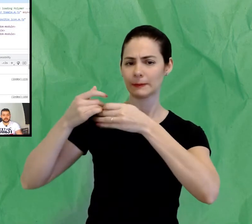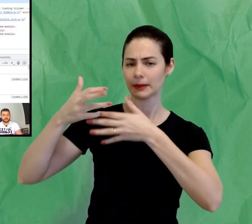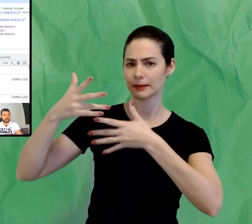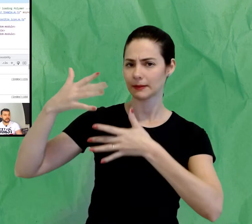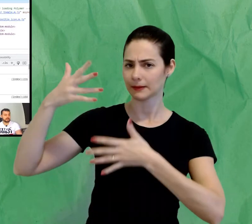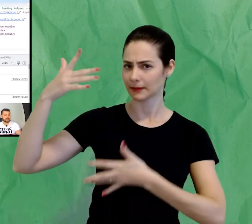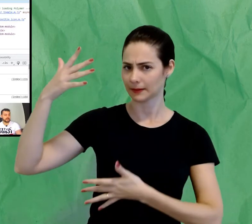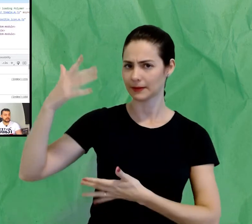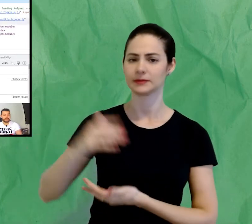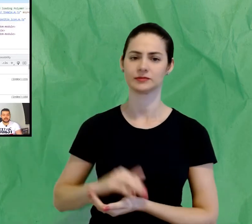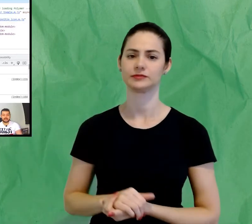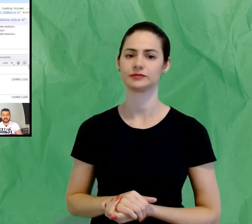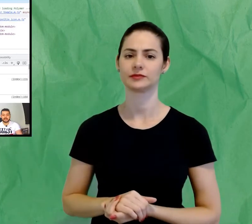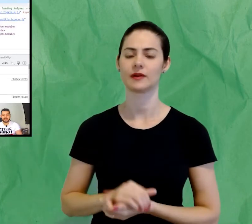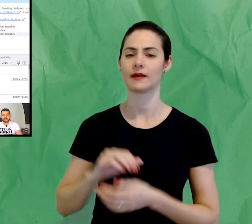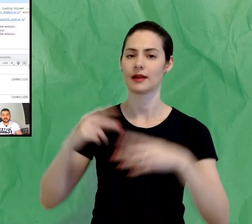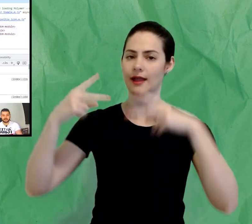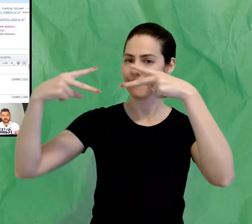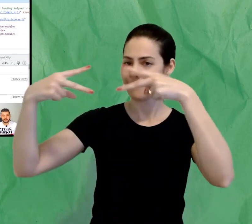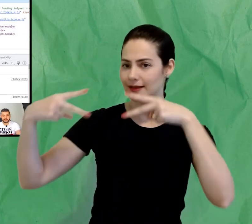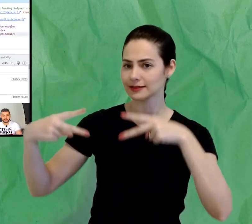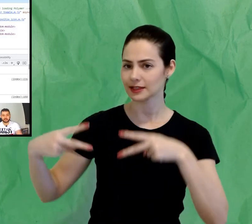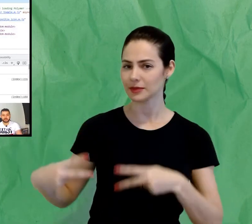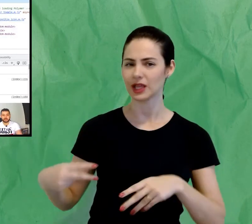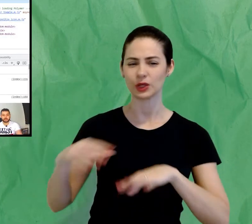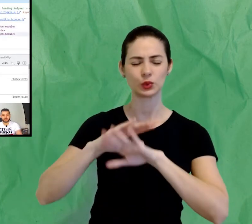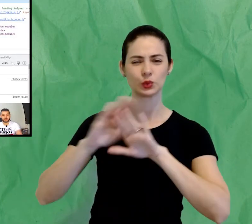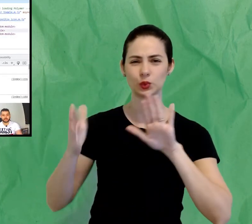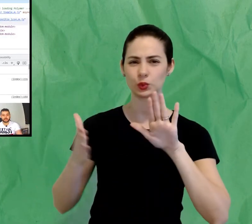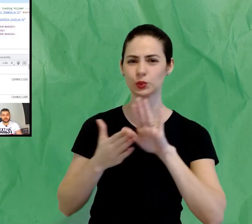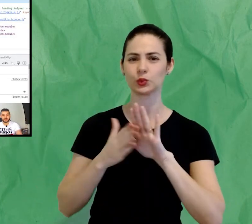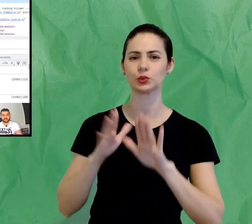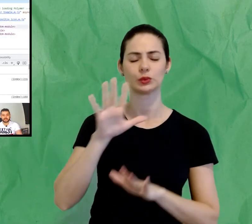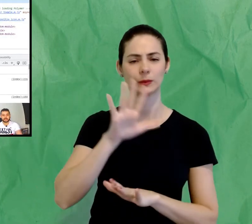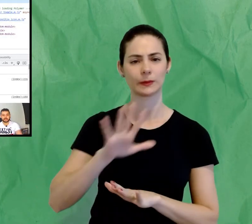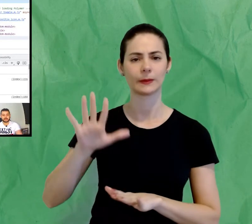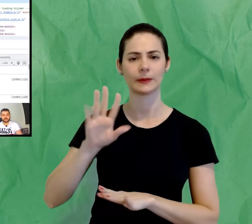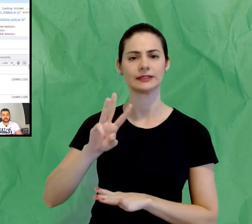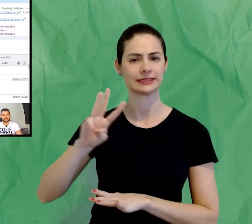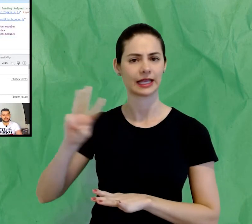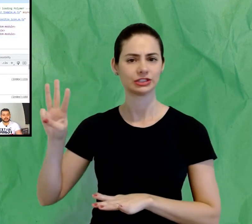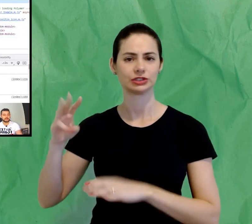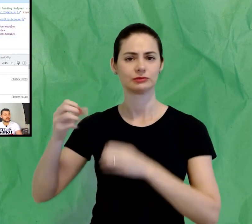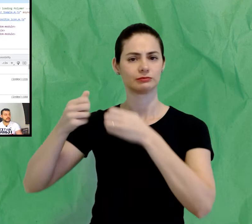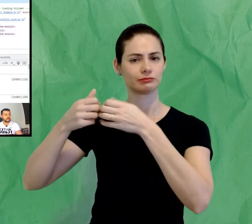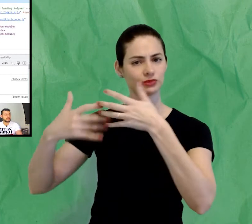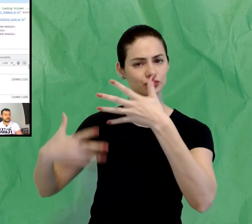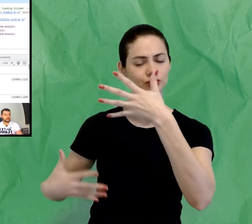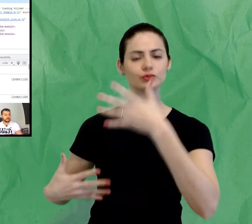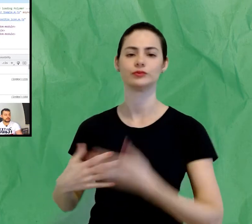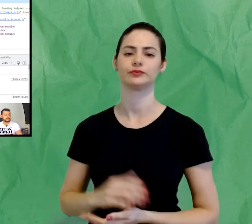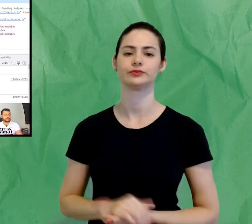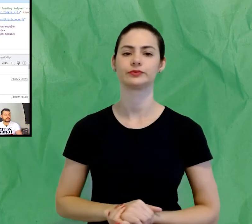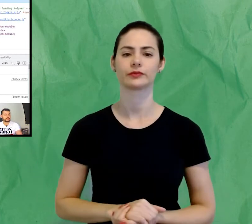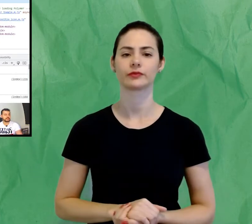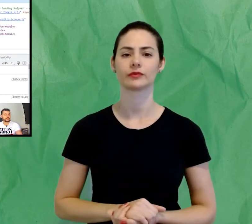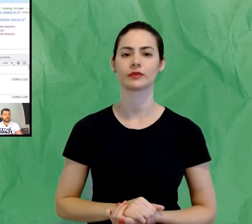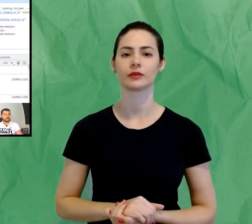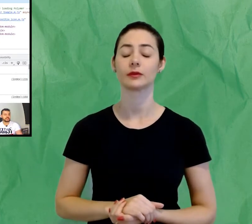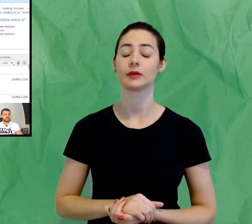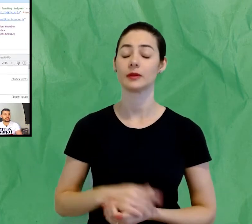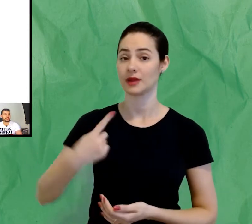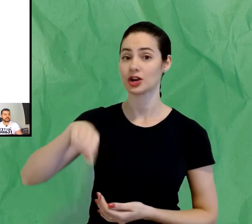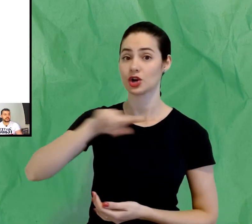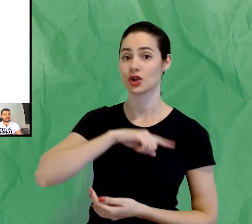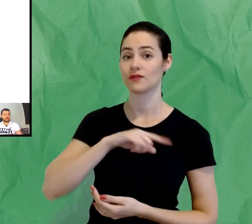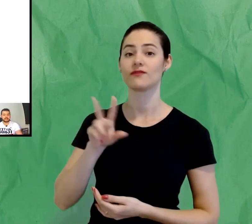elementos, né, o HTML da página, todo o corpo dessa página aqui, como ele é escrito. Para a gente, o interessante